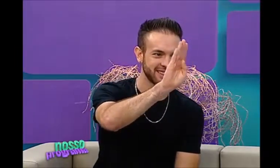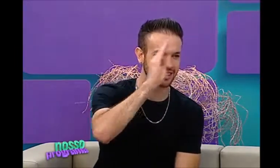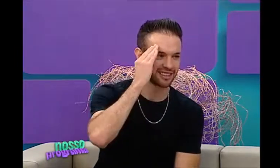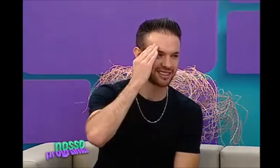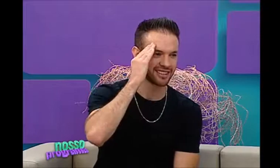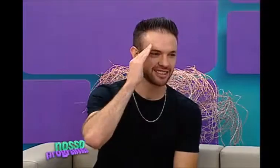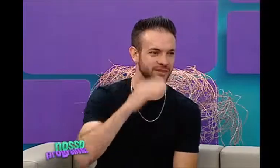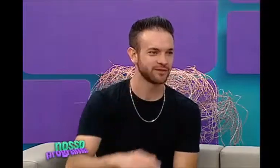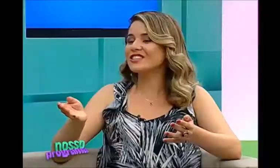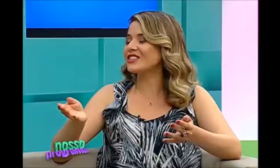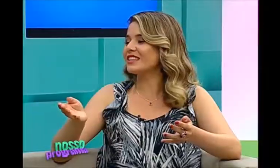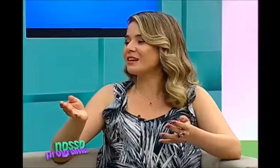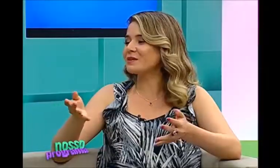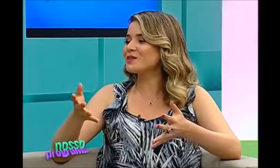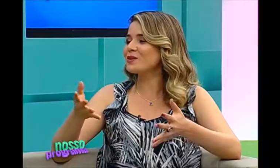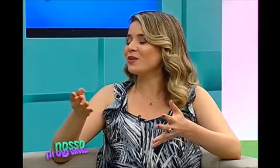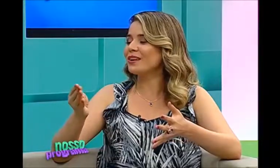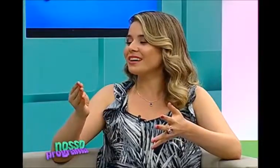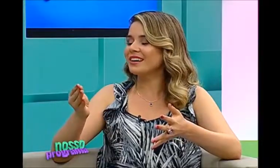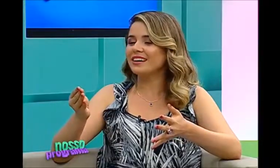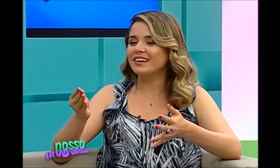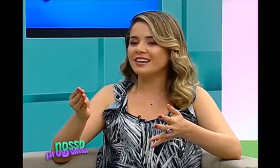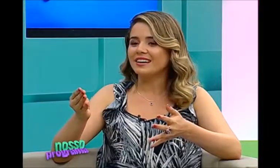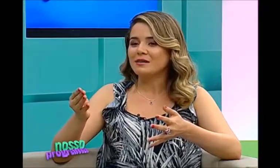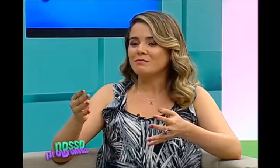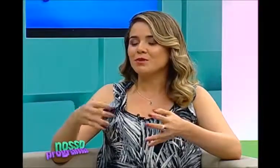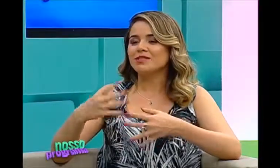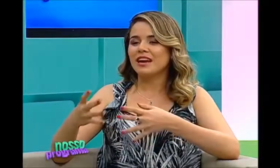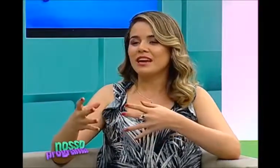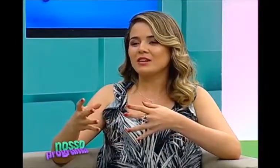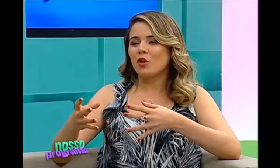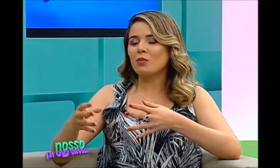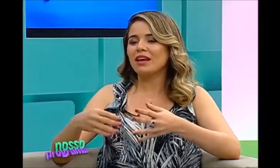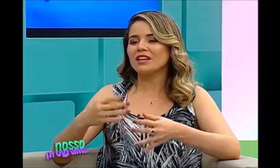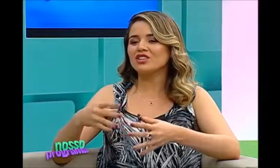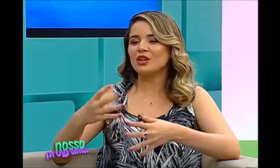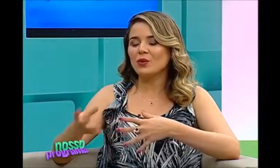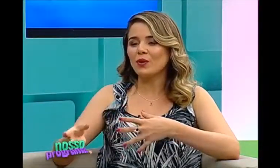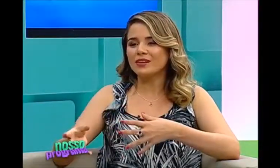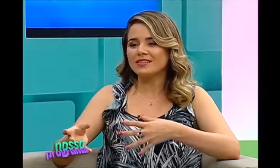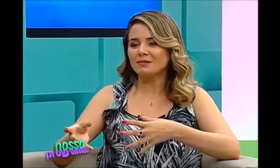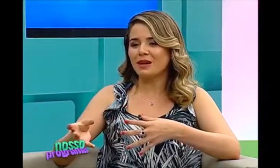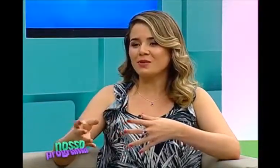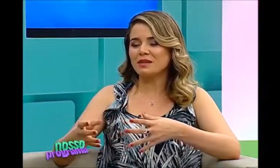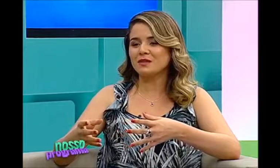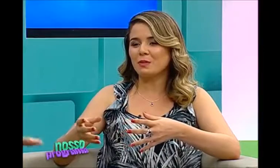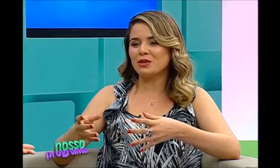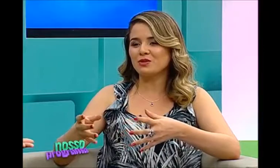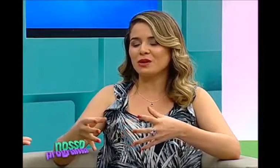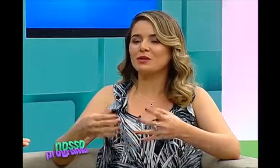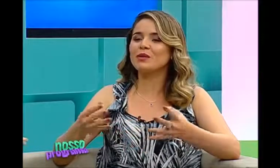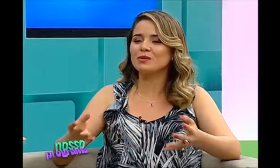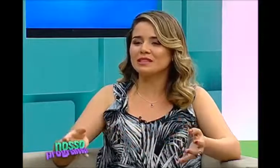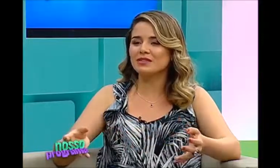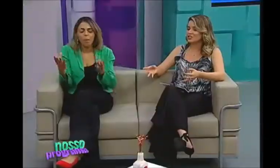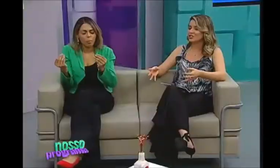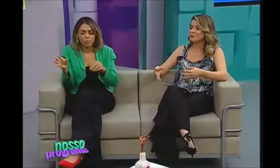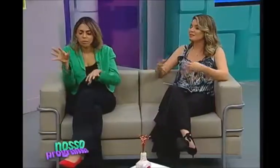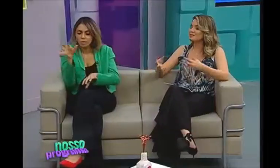achei interessante a pessoa mostrar como que ela chegou nesse meio, principalmente um meio tão inclusivo que a gente